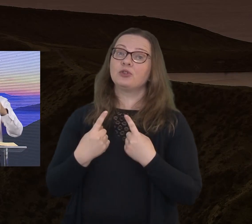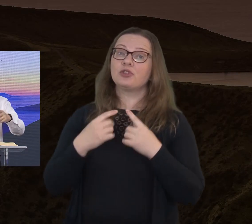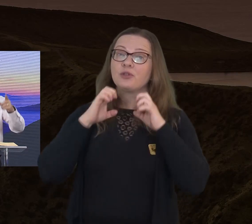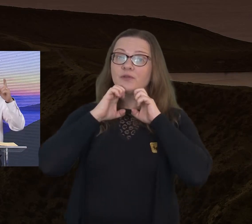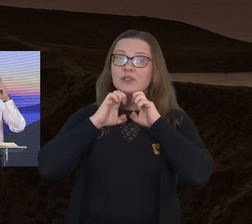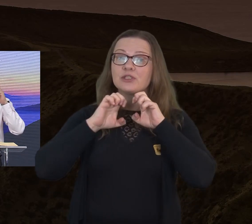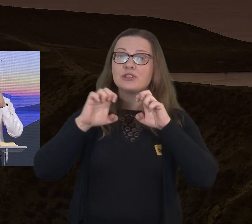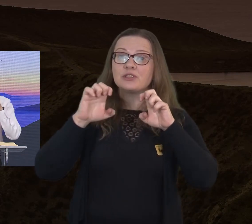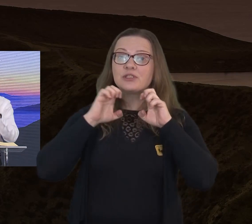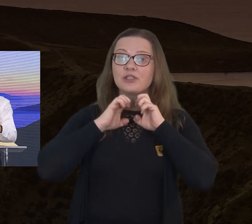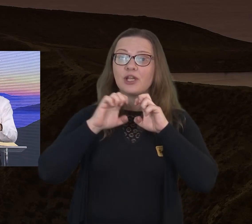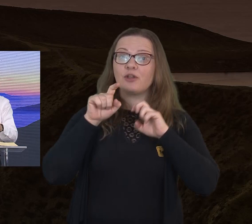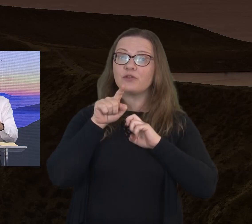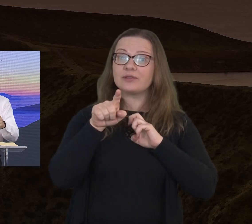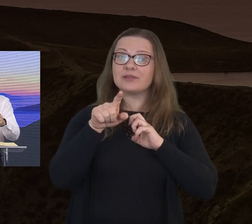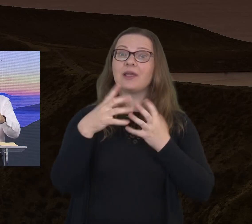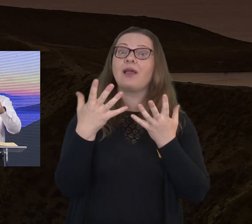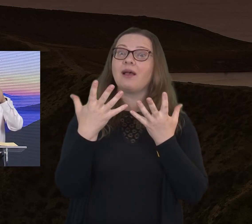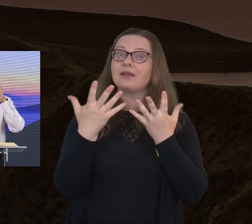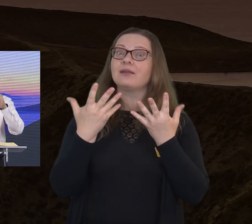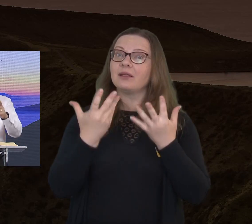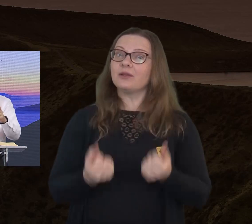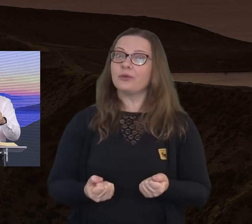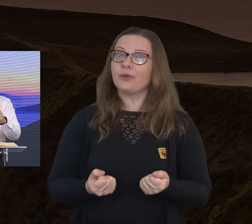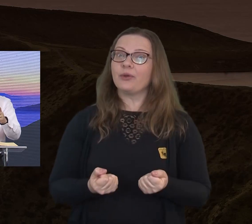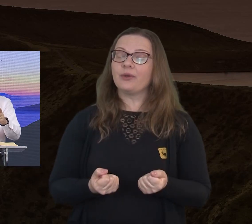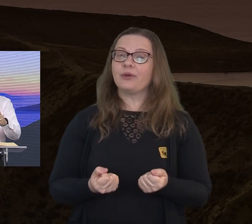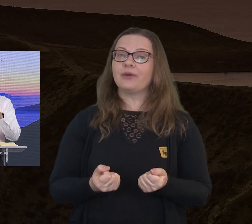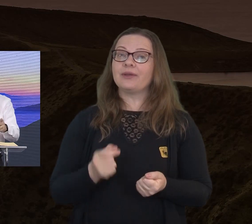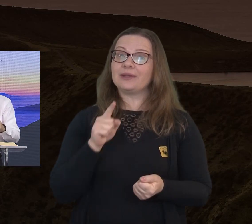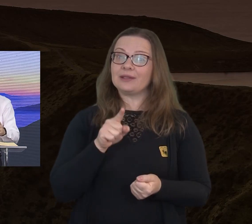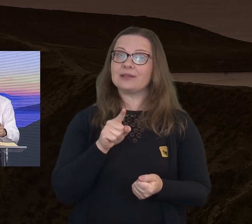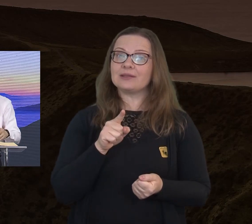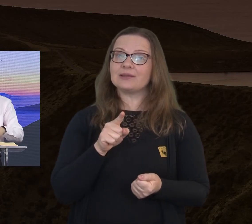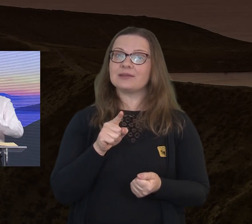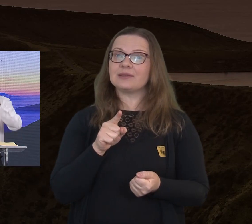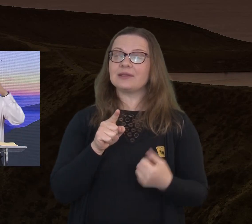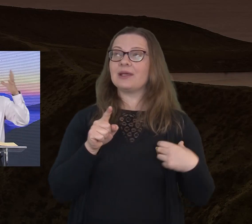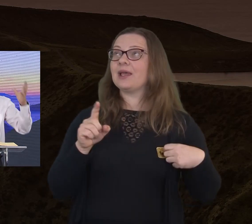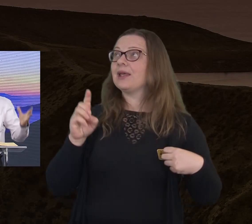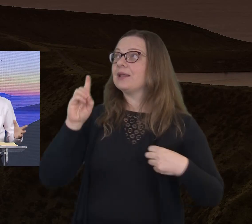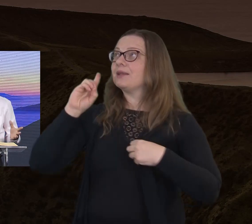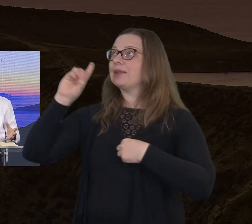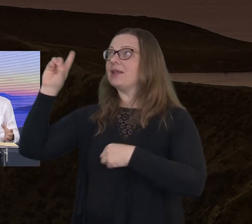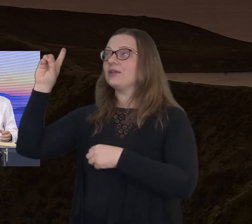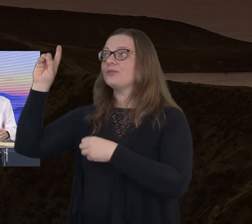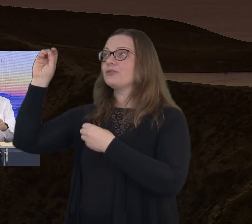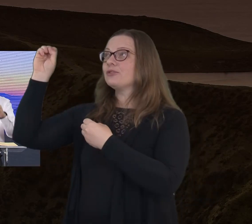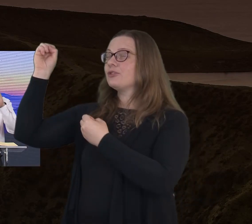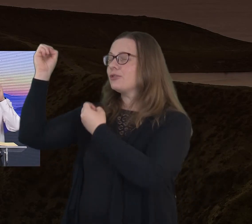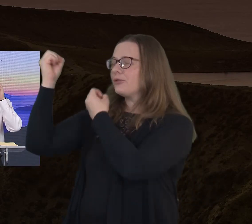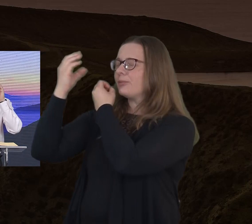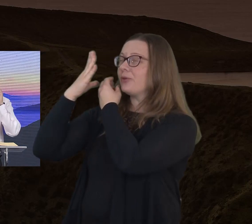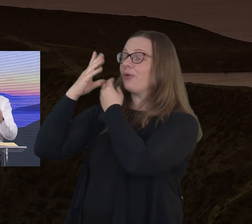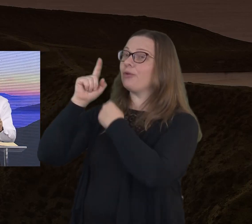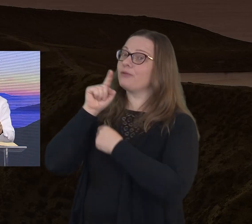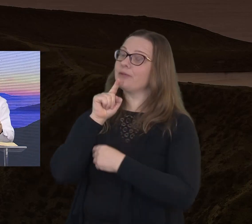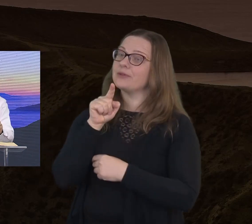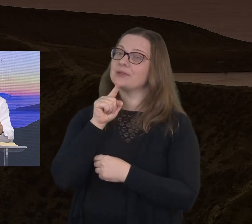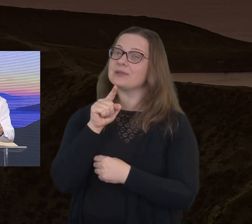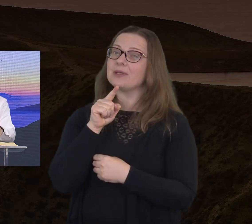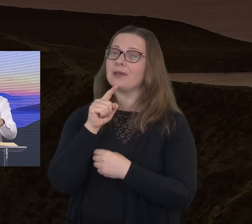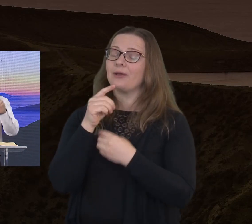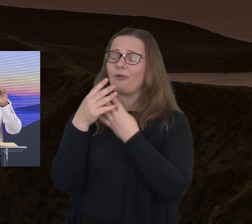do Evangelho chegou até você, e você, naquele dia, iluminado por Deus, você confessou